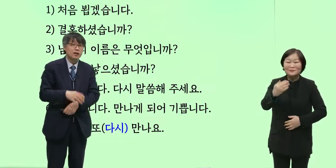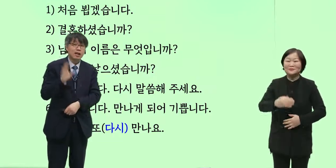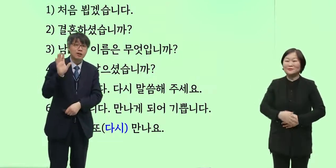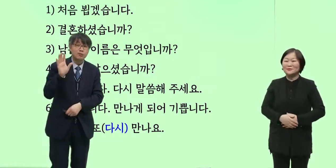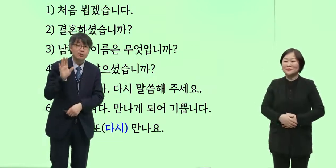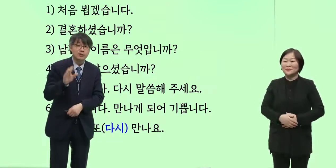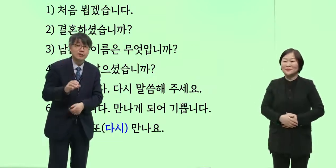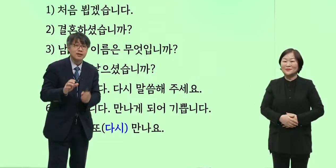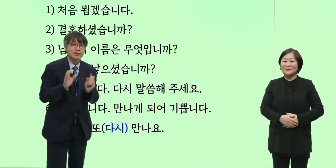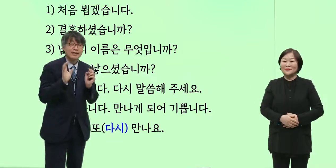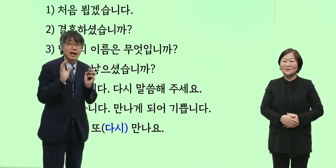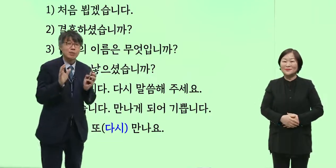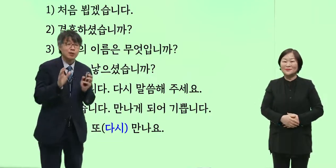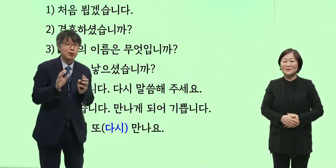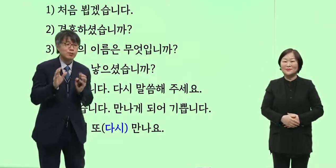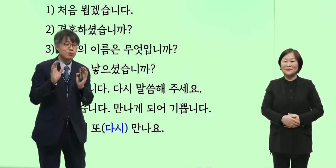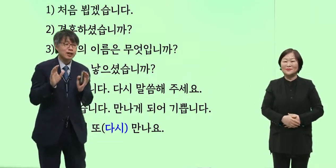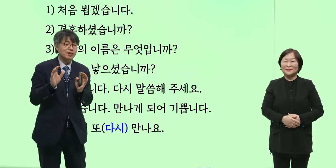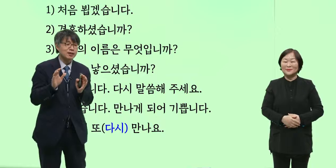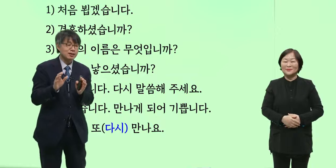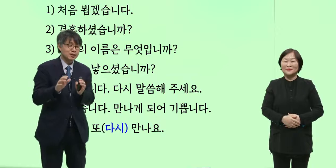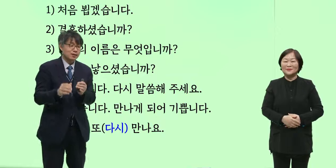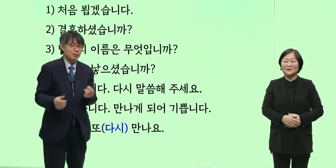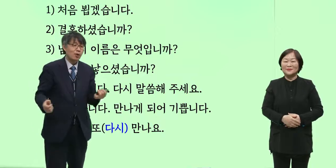자, 여러분 잘 보세요. 이 문장을